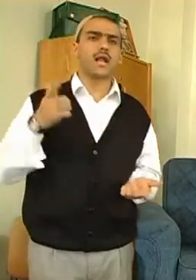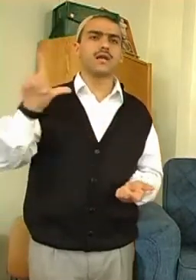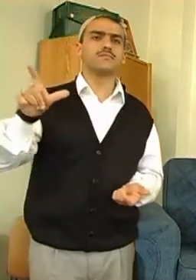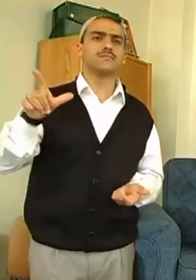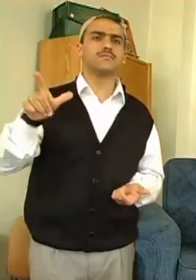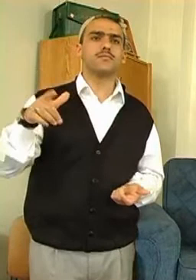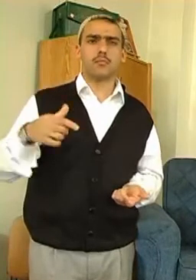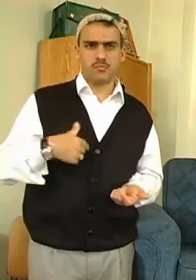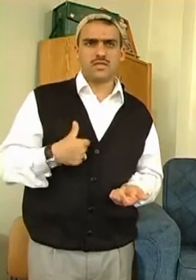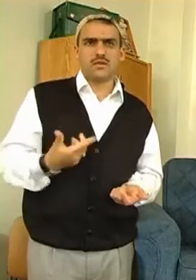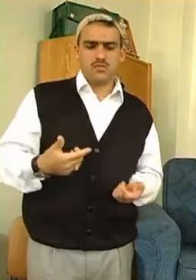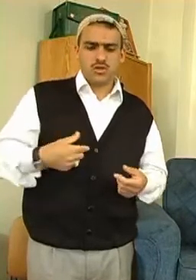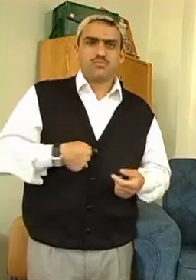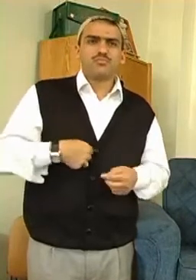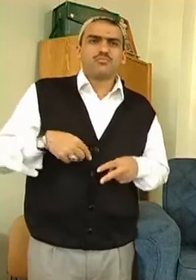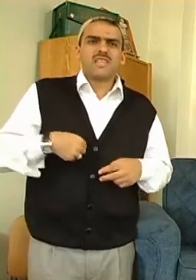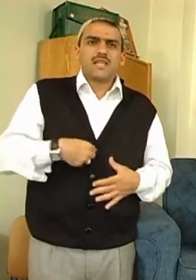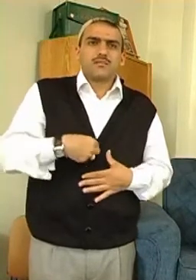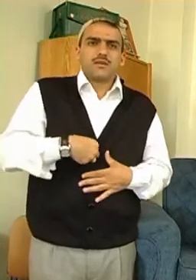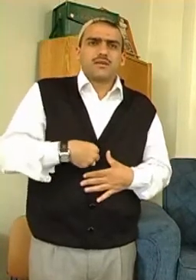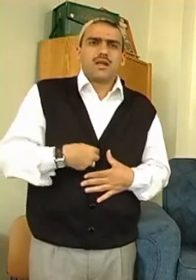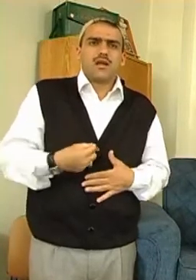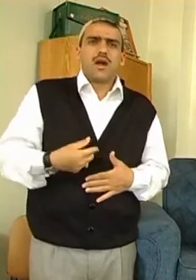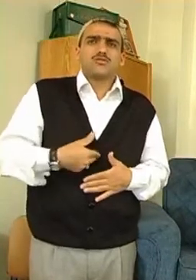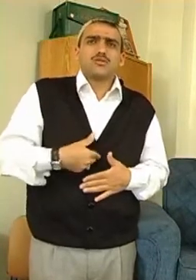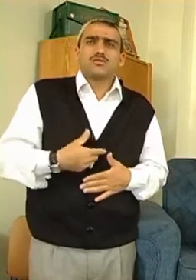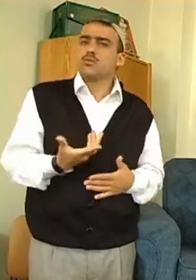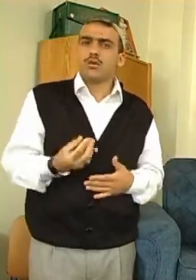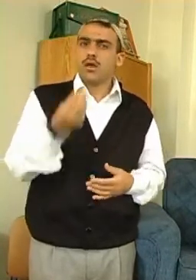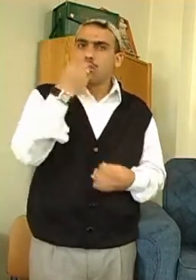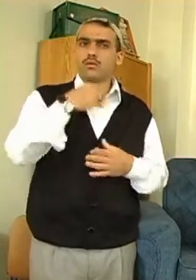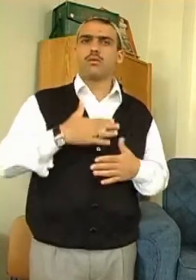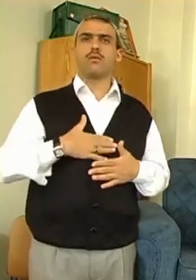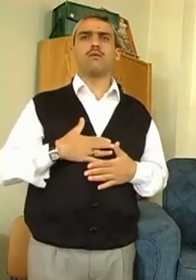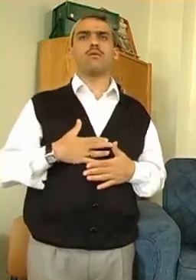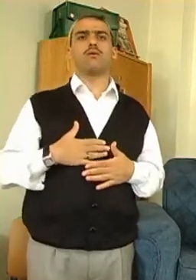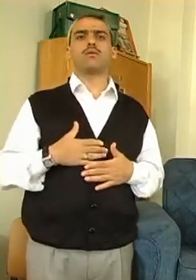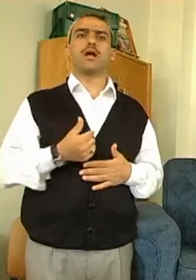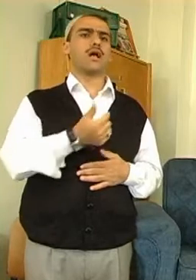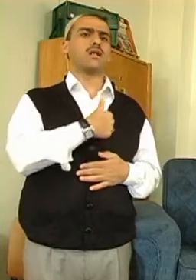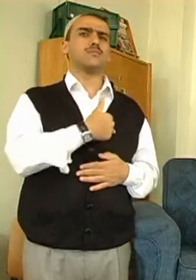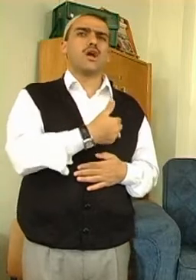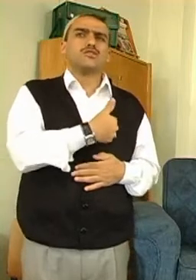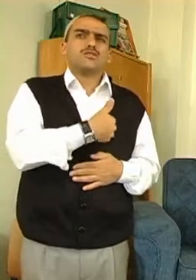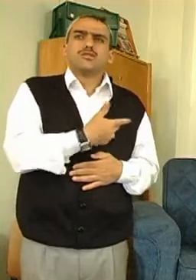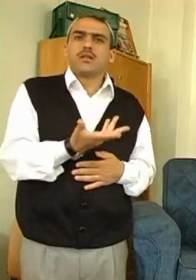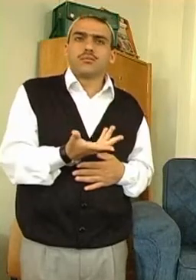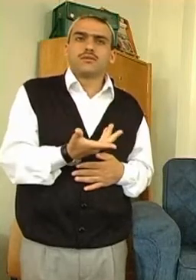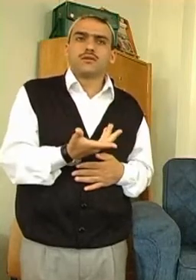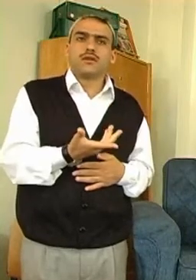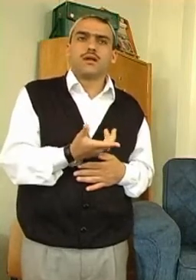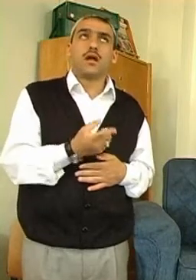tanımakla, imanla mutmain olur kalpler. Kalp imanla tatmin olduğu için en büyük ihtiyaç dairesi kalp